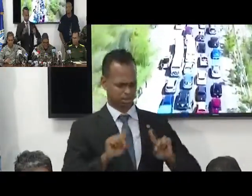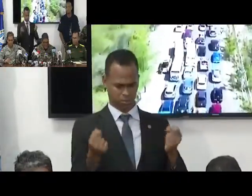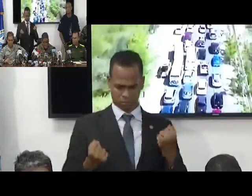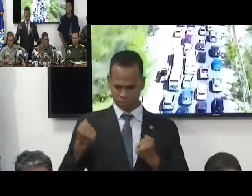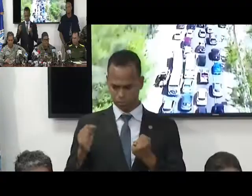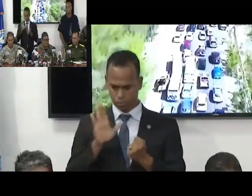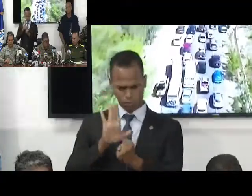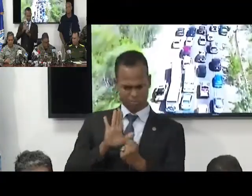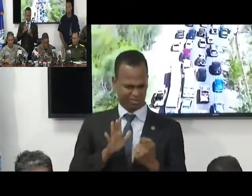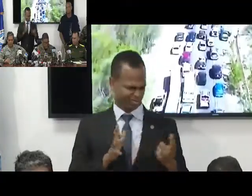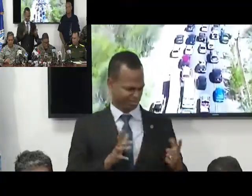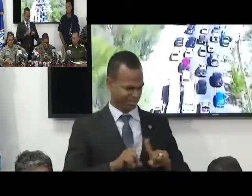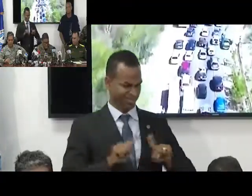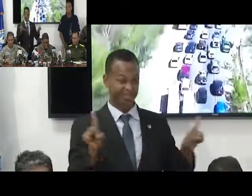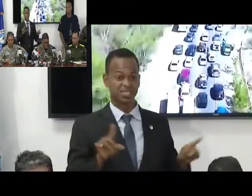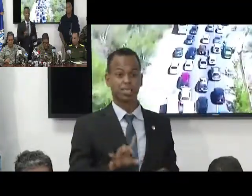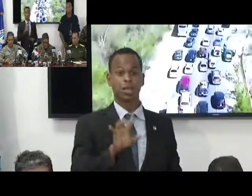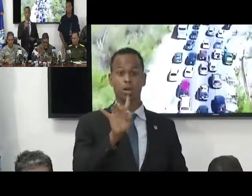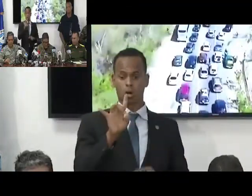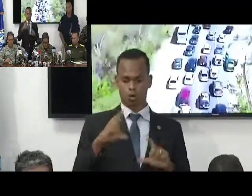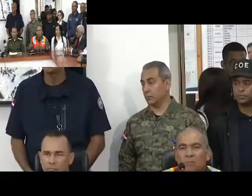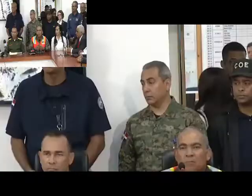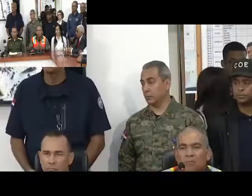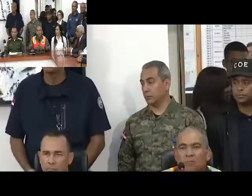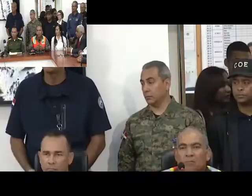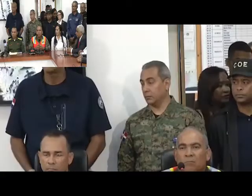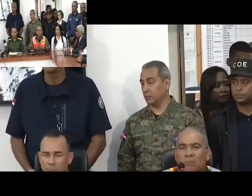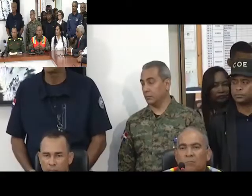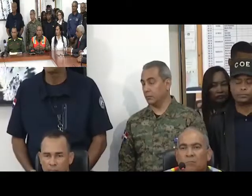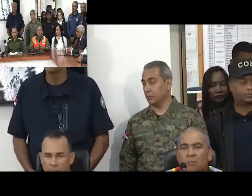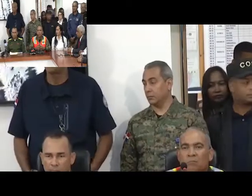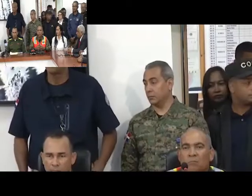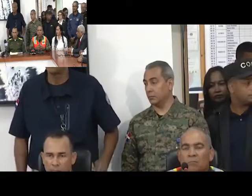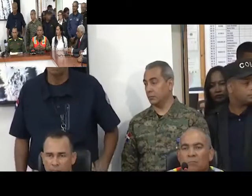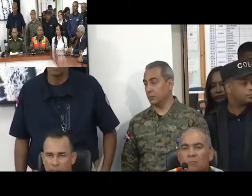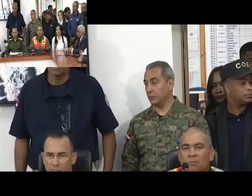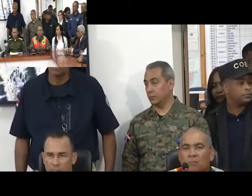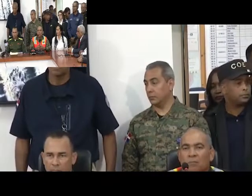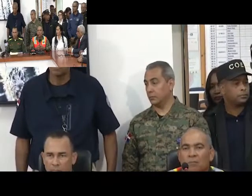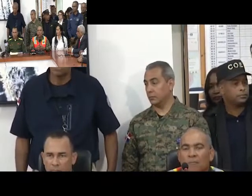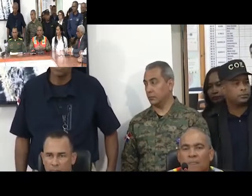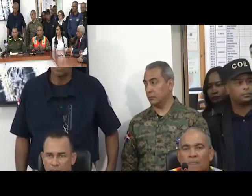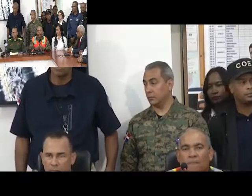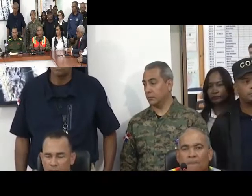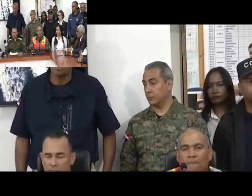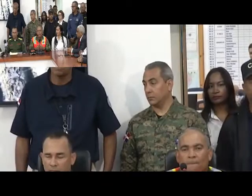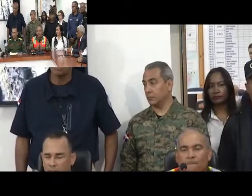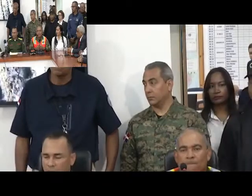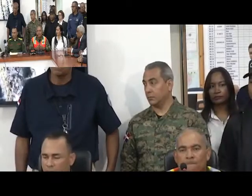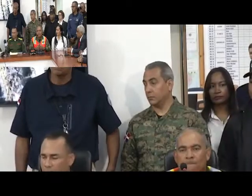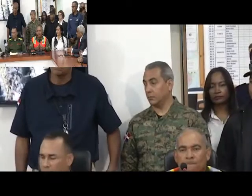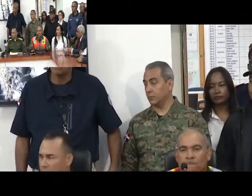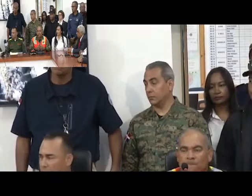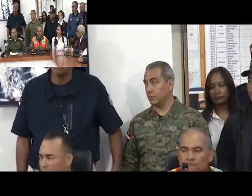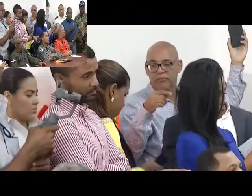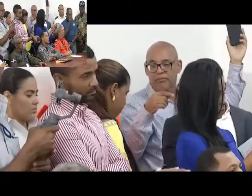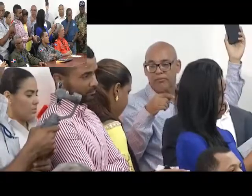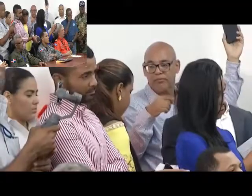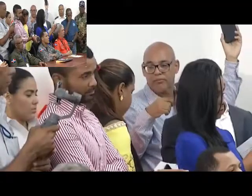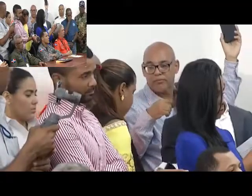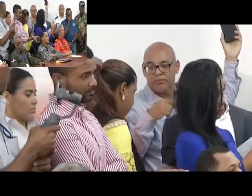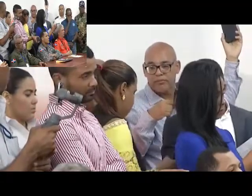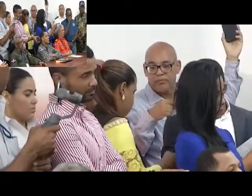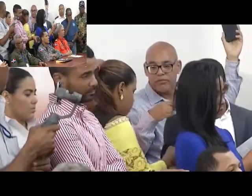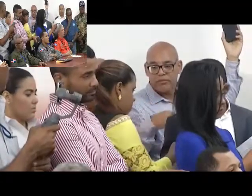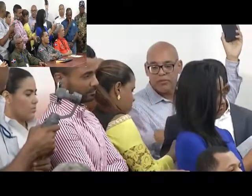a la requerida, 8 placas que no correspondían al vehículo y 116 unidades sin el seguro